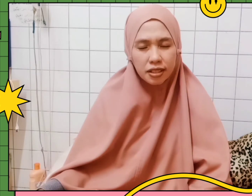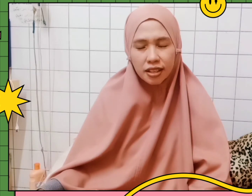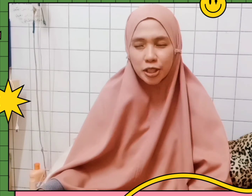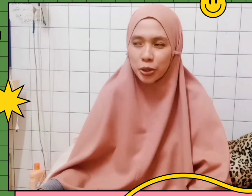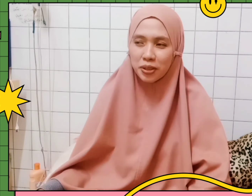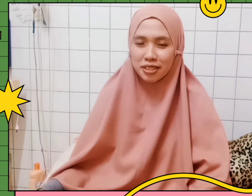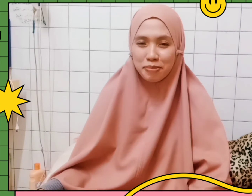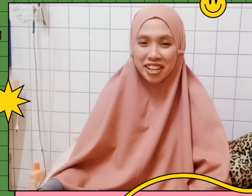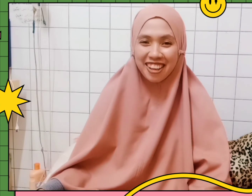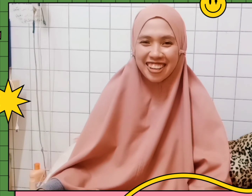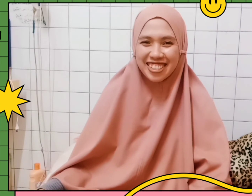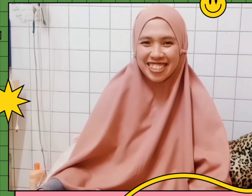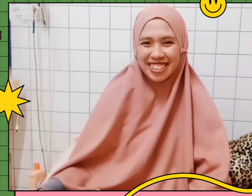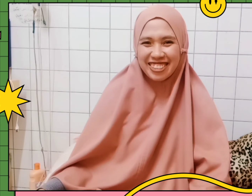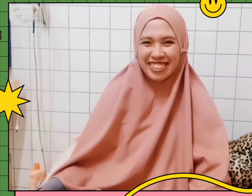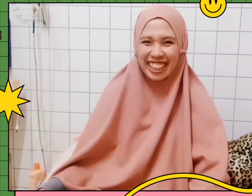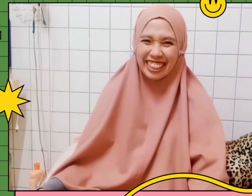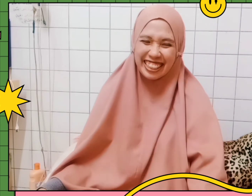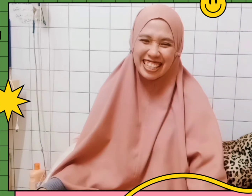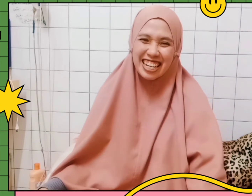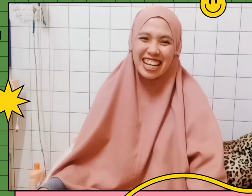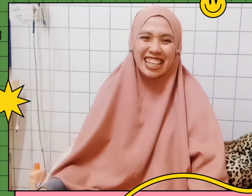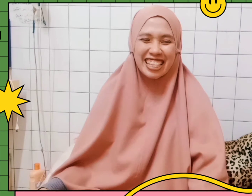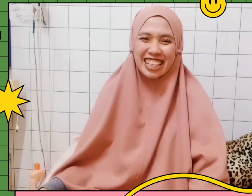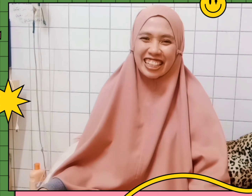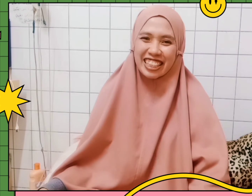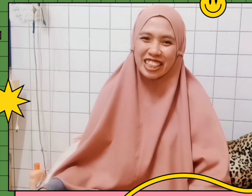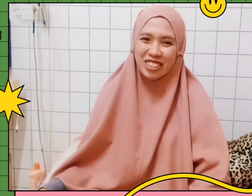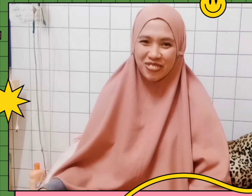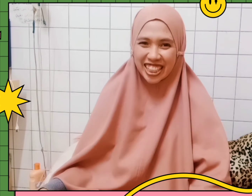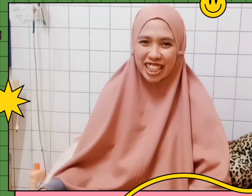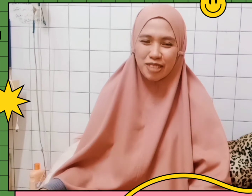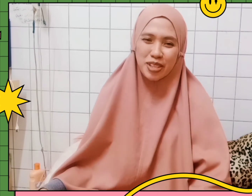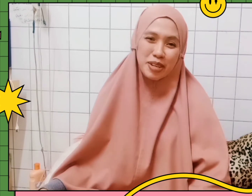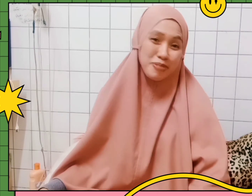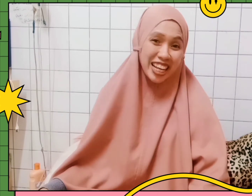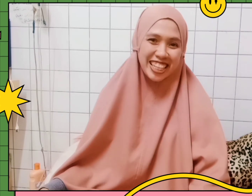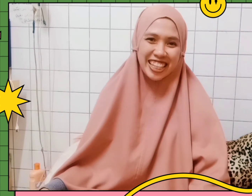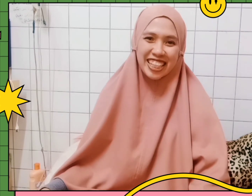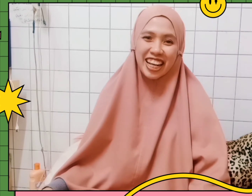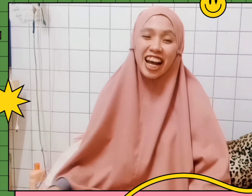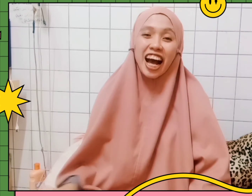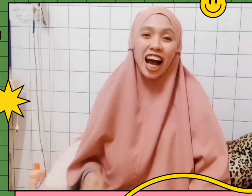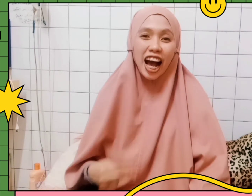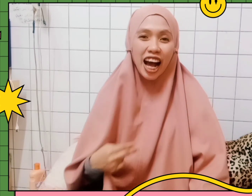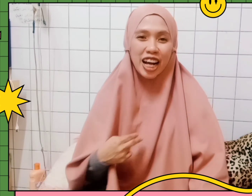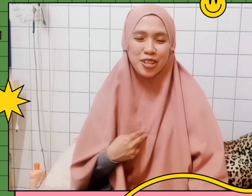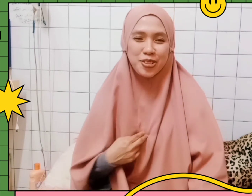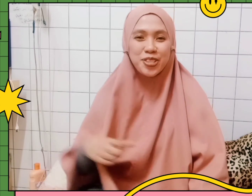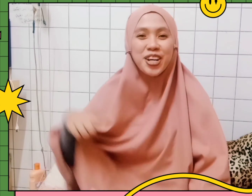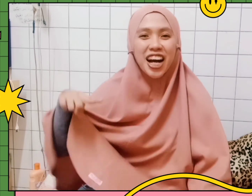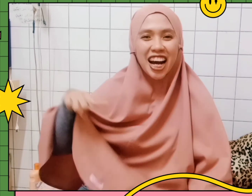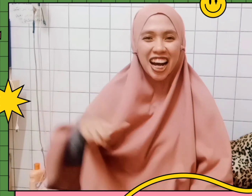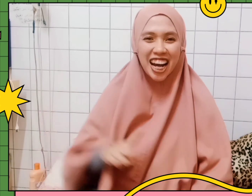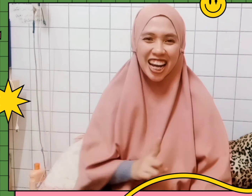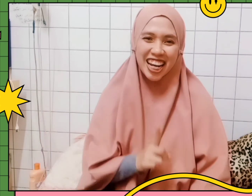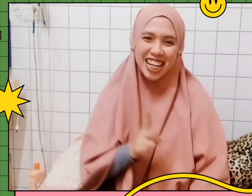sama dia gitu, nggak sama yang lain gitu ya. Isyaratnya itu begini teman-teman, perhatikan ya.